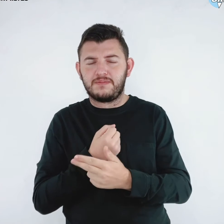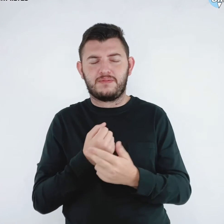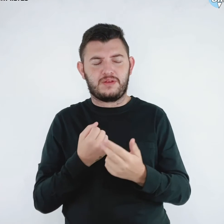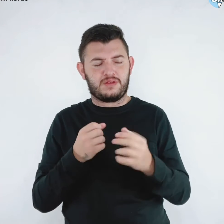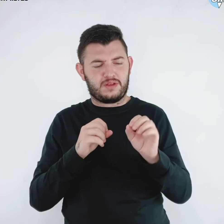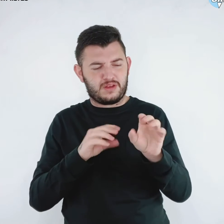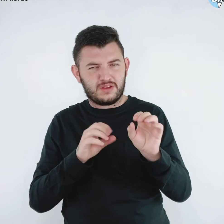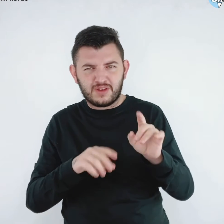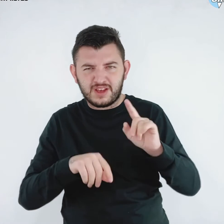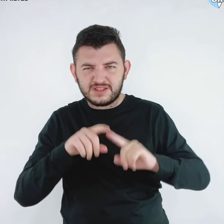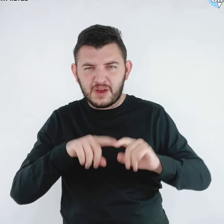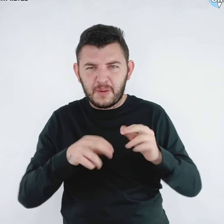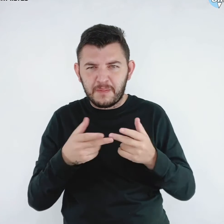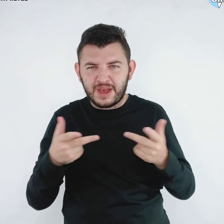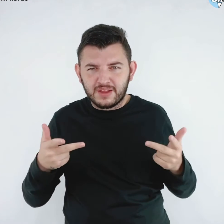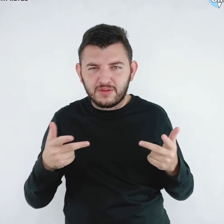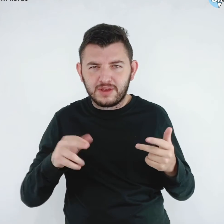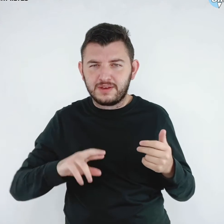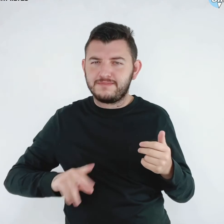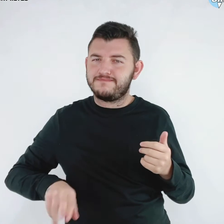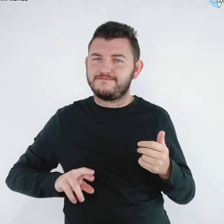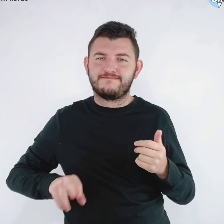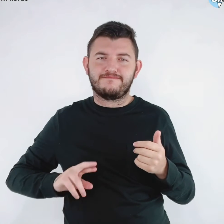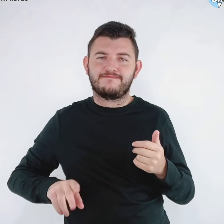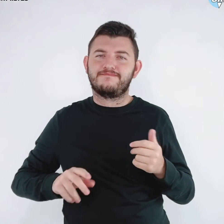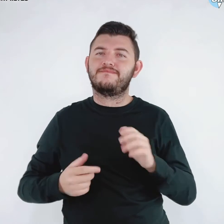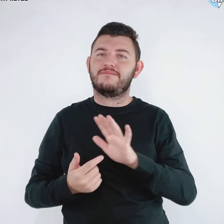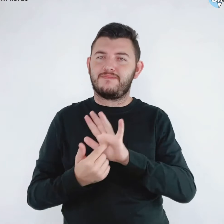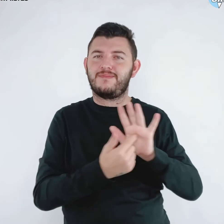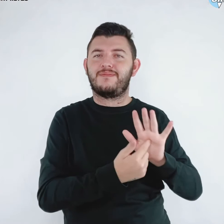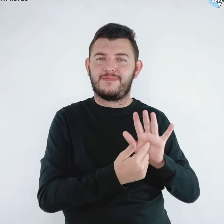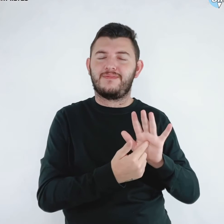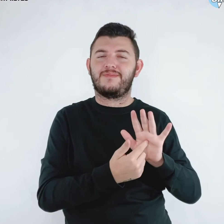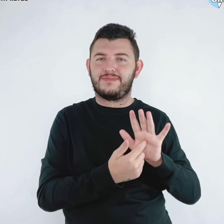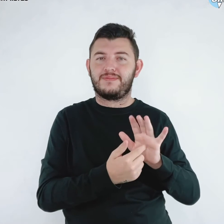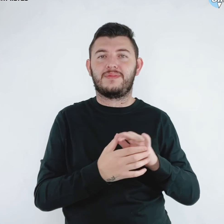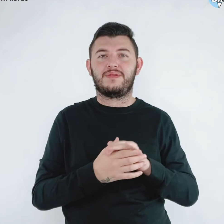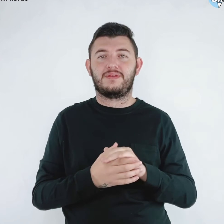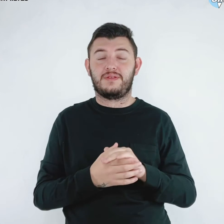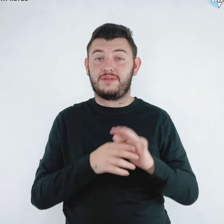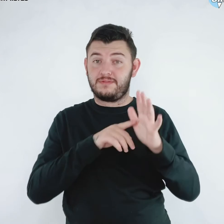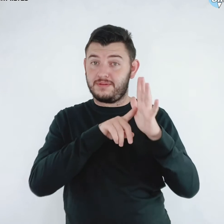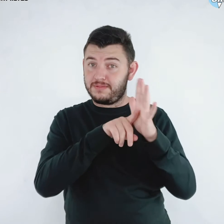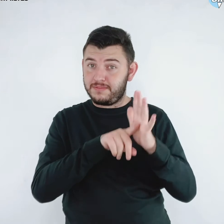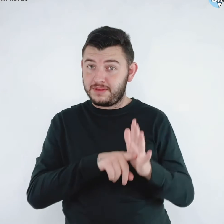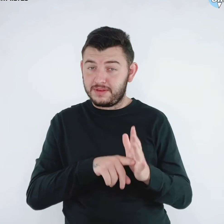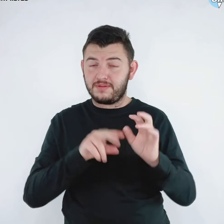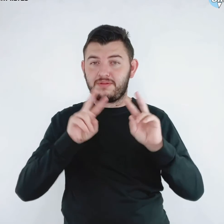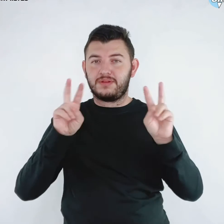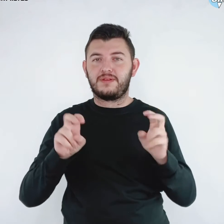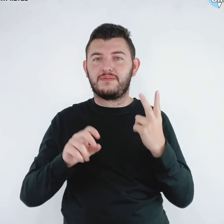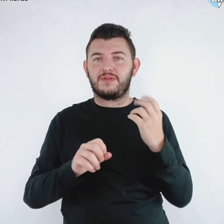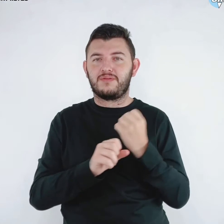tem trazido para as claras. No estudo intitulado 2 anos de